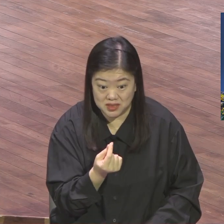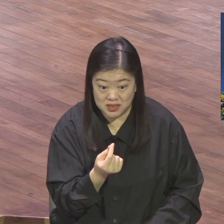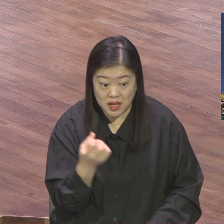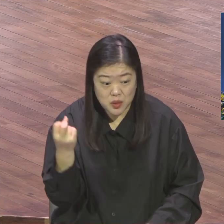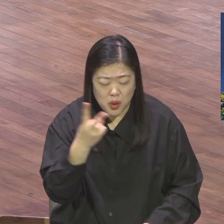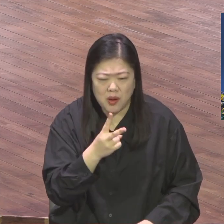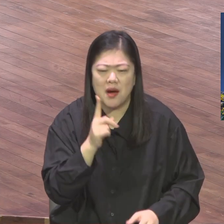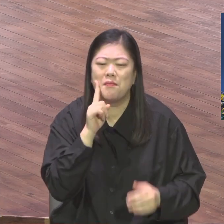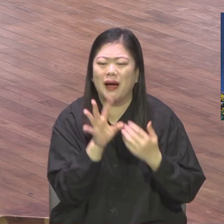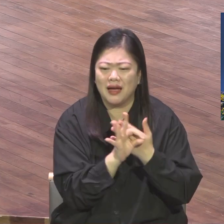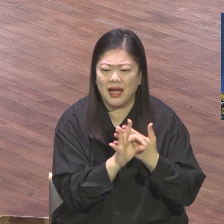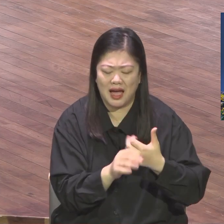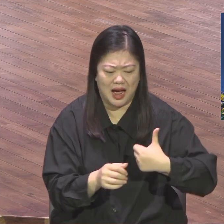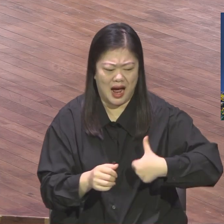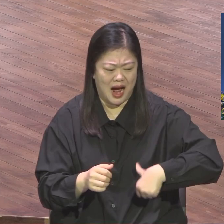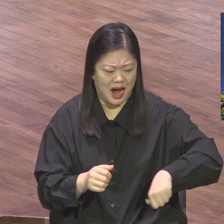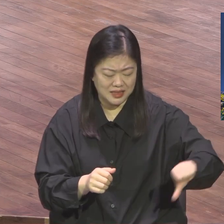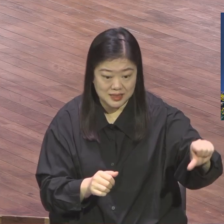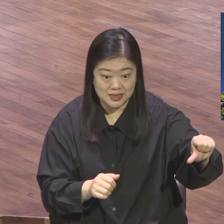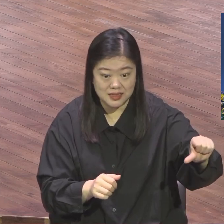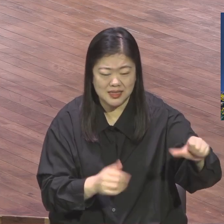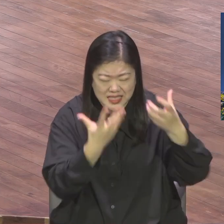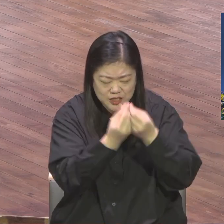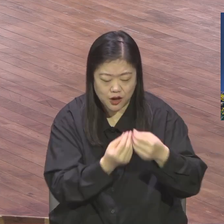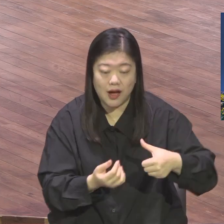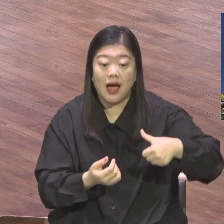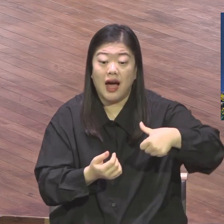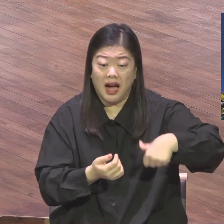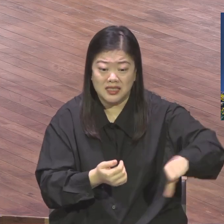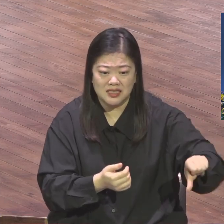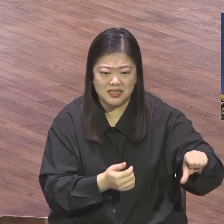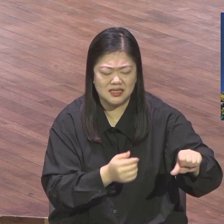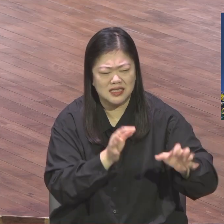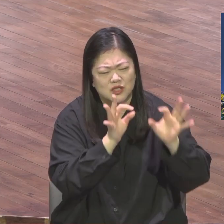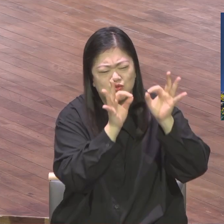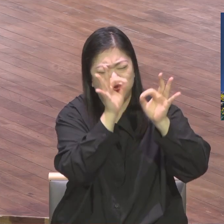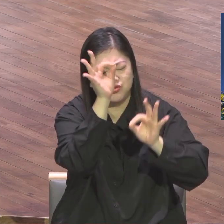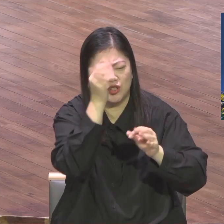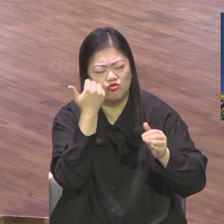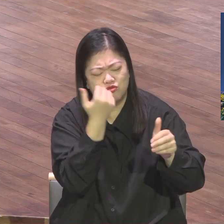사형수가 되는데 우리 아들은 절대로 사람 죽일 사람이 아니다.